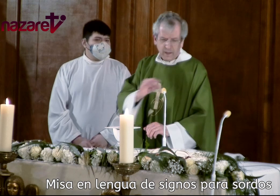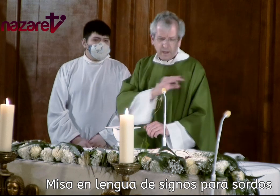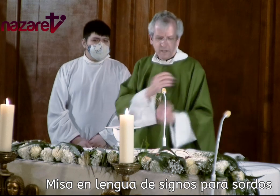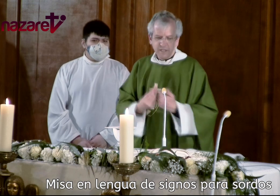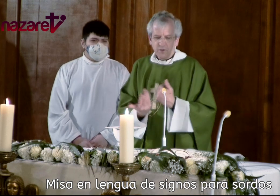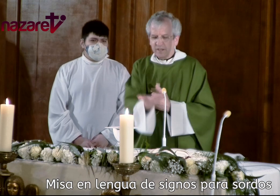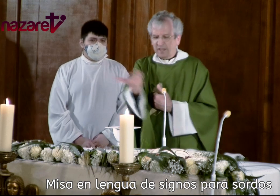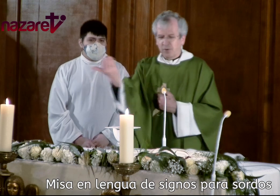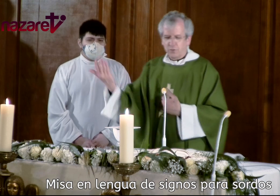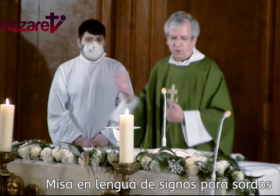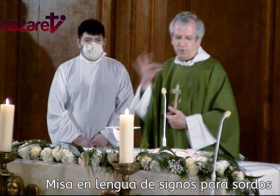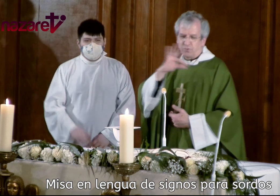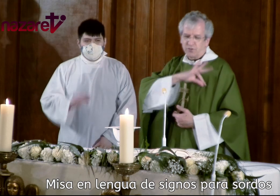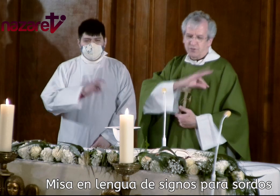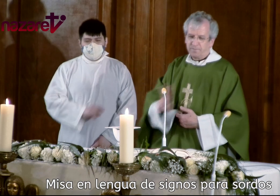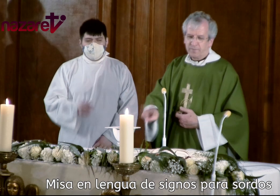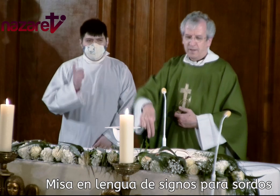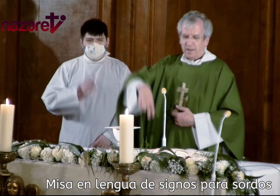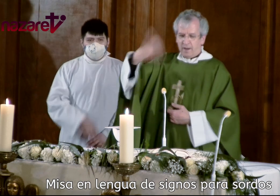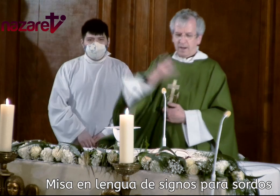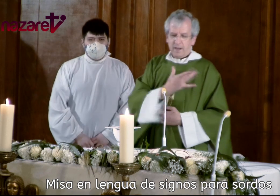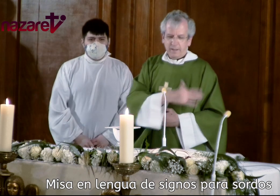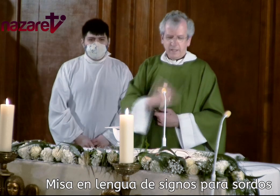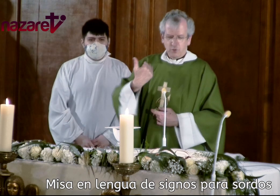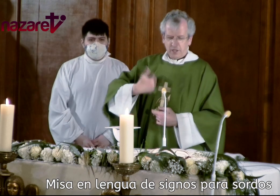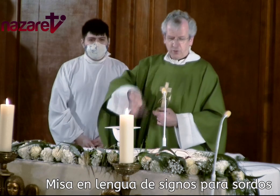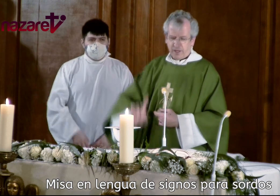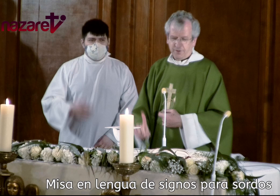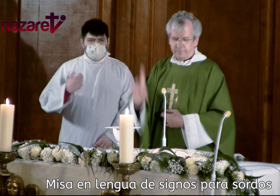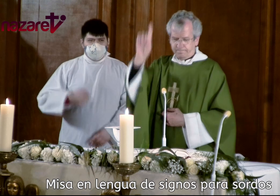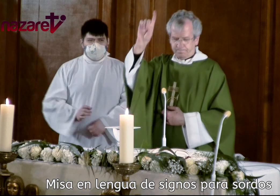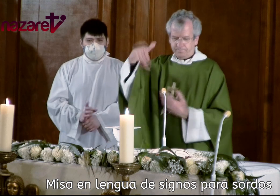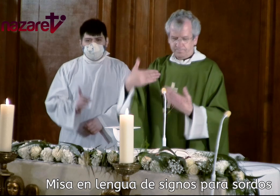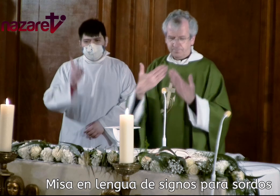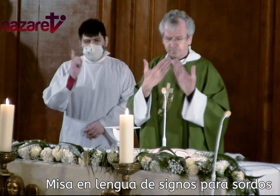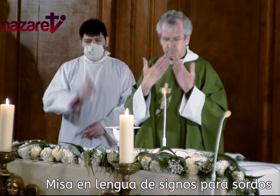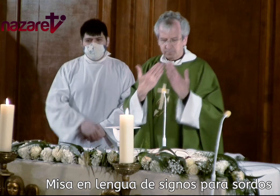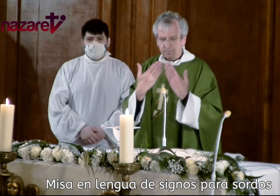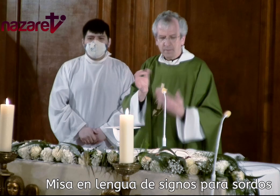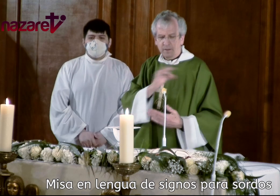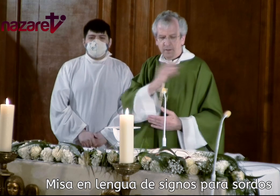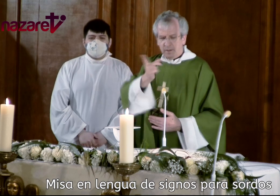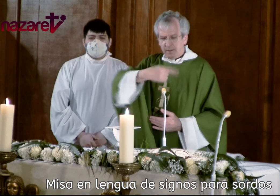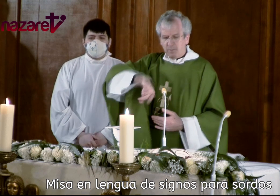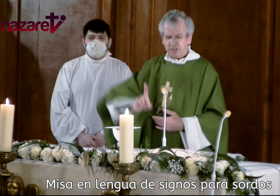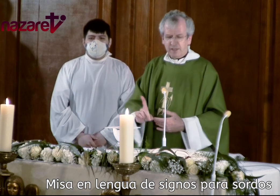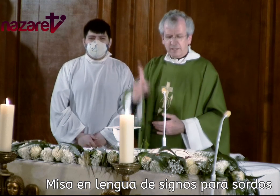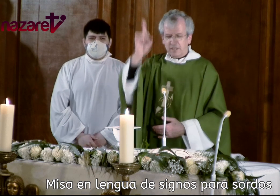el señor esté con vosotros levantemos el corazón te damos gracias al señor